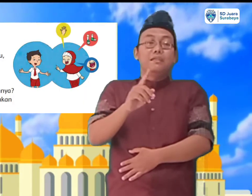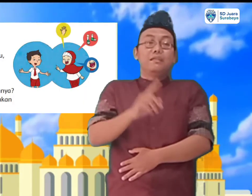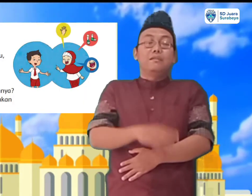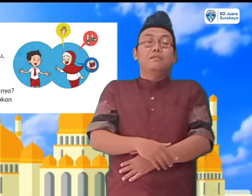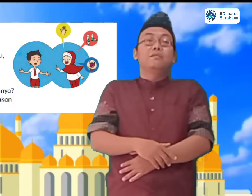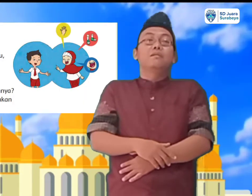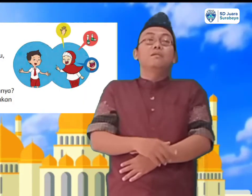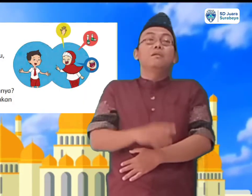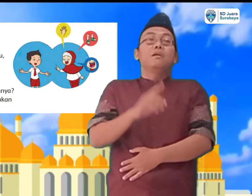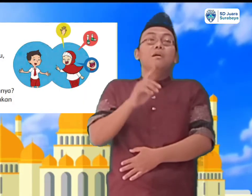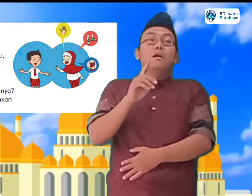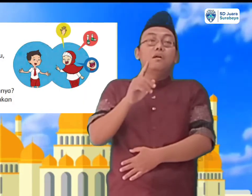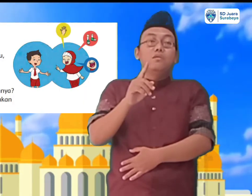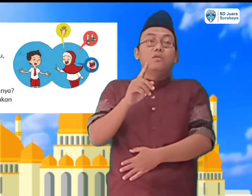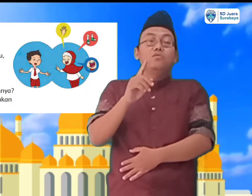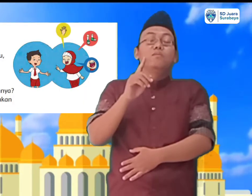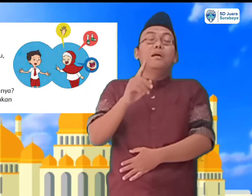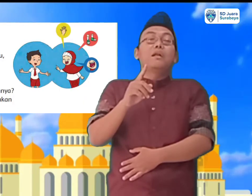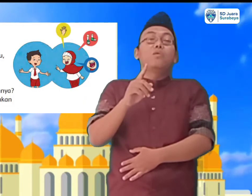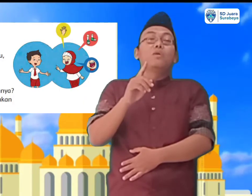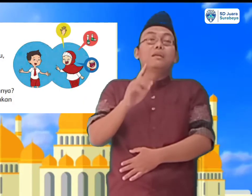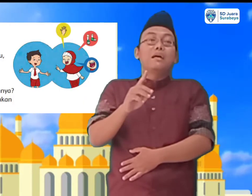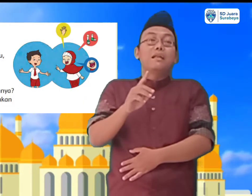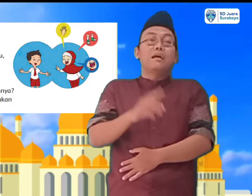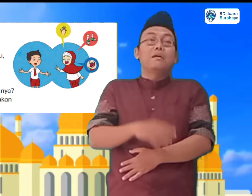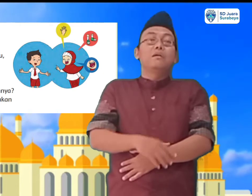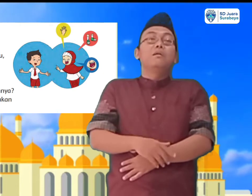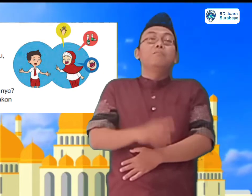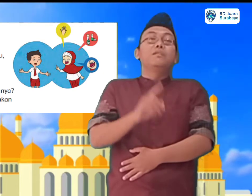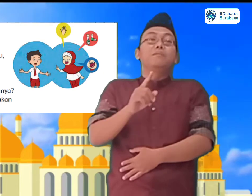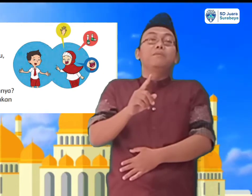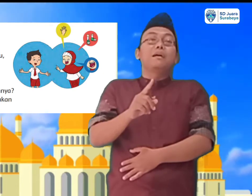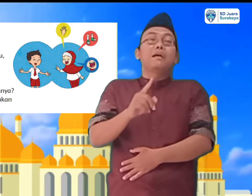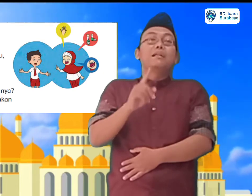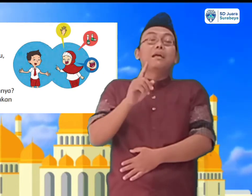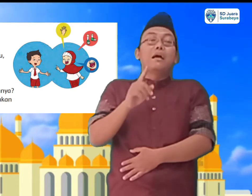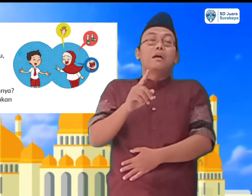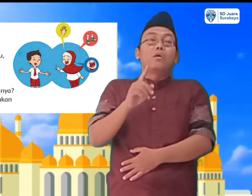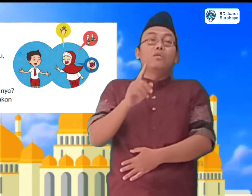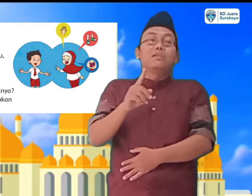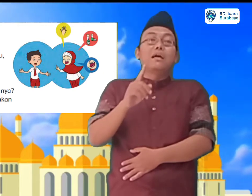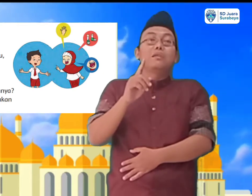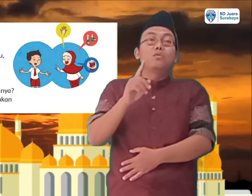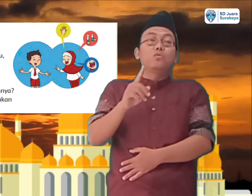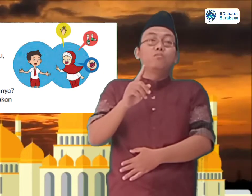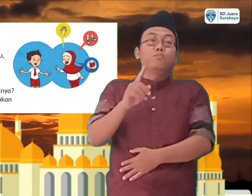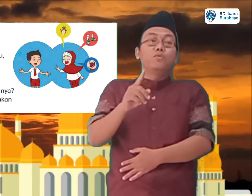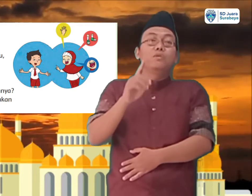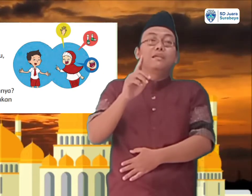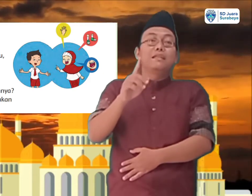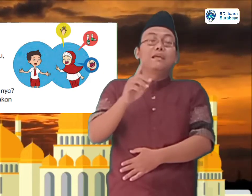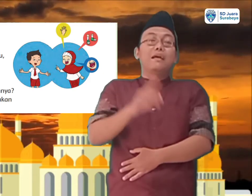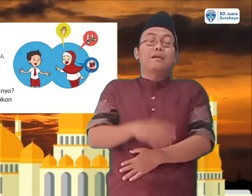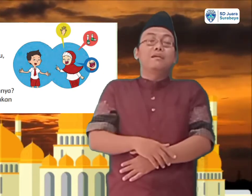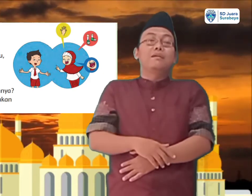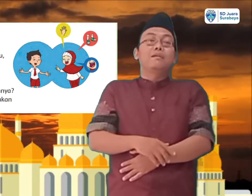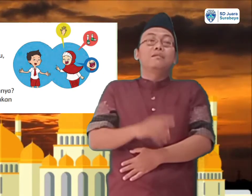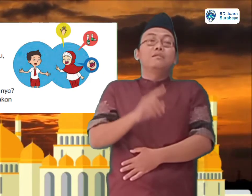Allah subhanahu wa ta'ala menciptakan anggota tubuh kita seperti